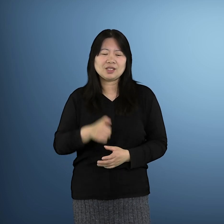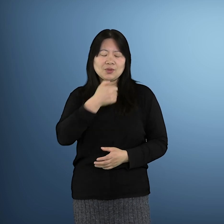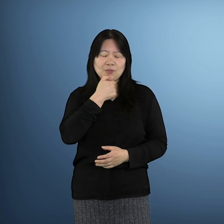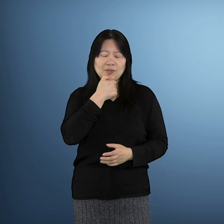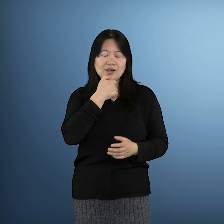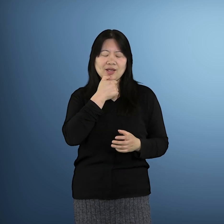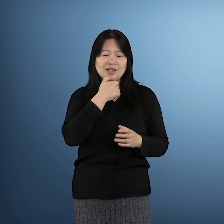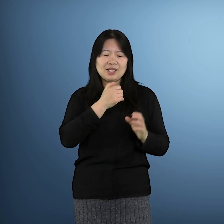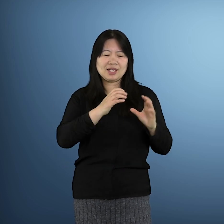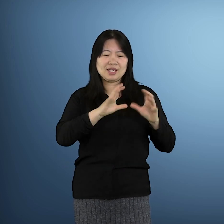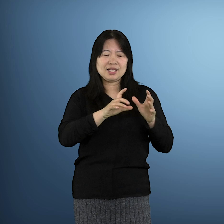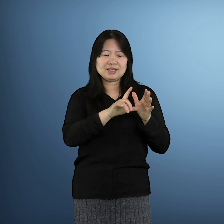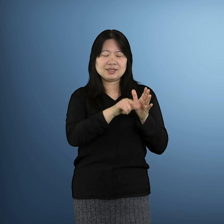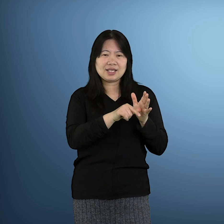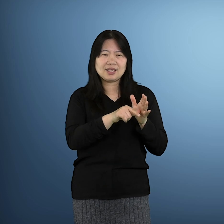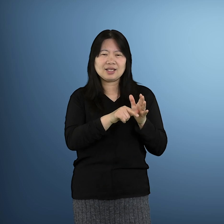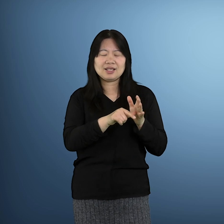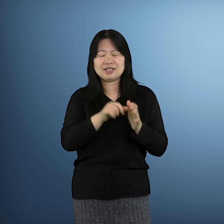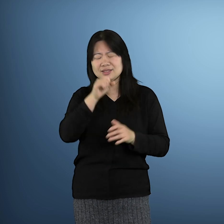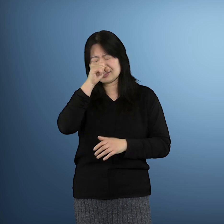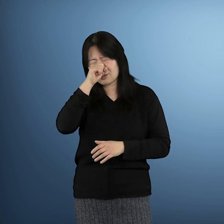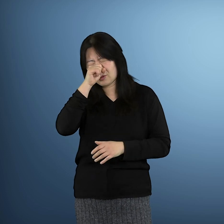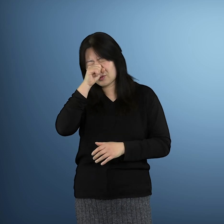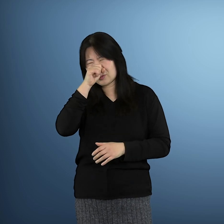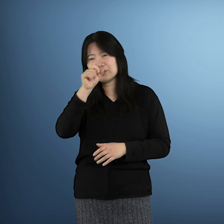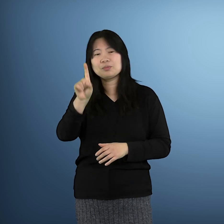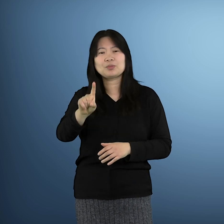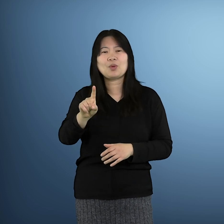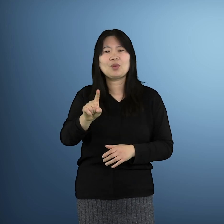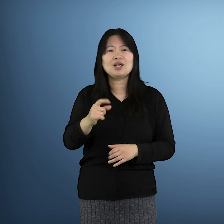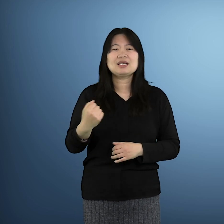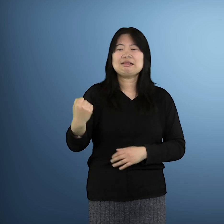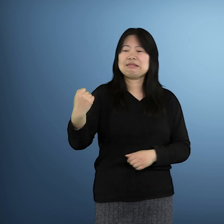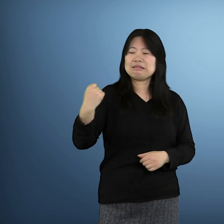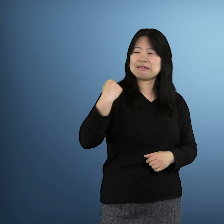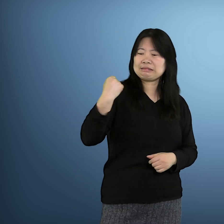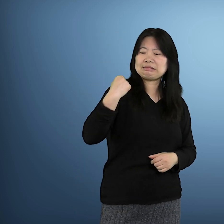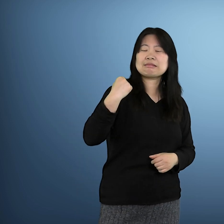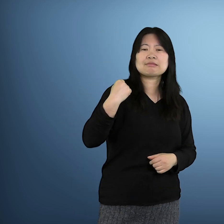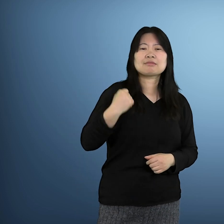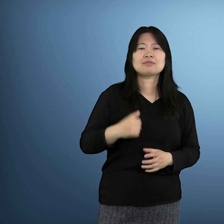시대의 정의, 그 시대의 선은 뭐였습니까? 힘이었어요.